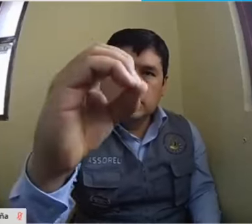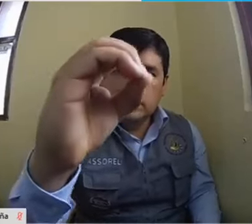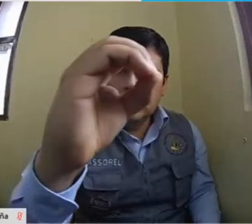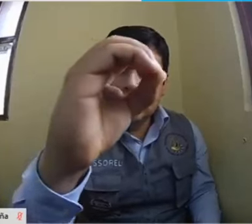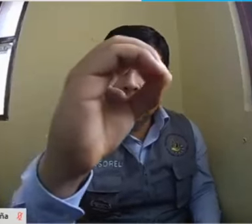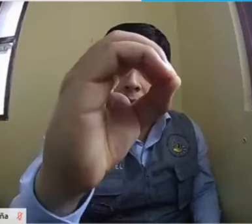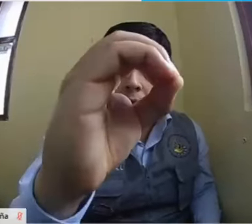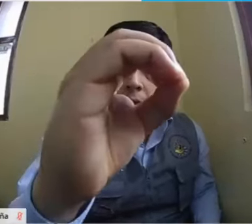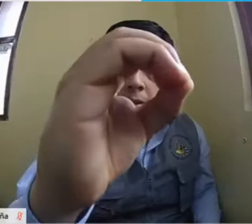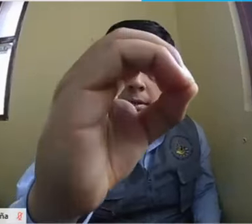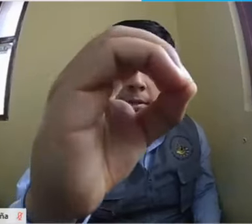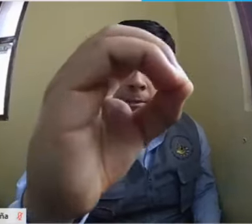La O,